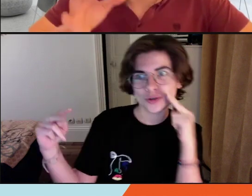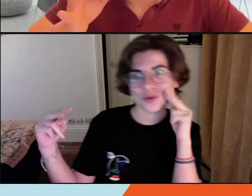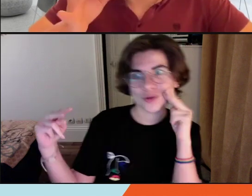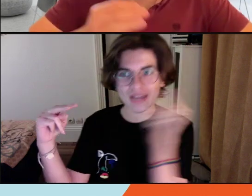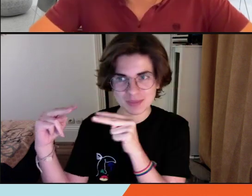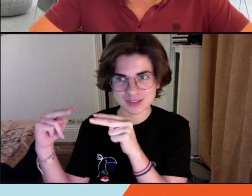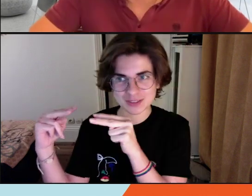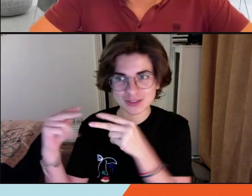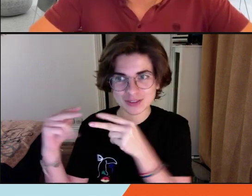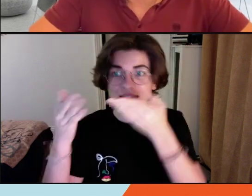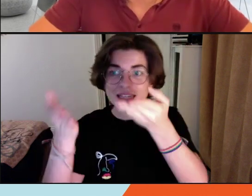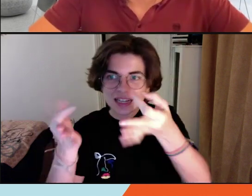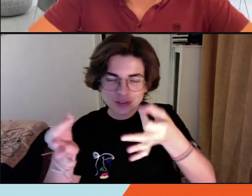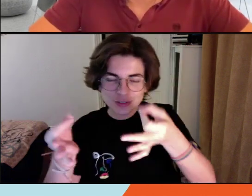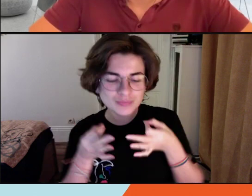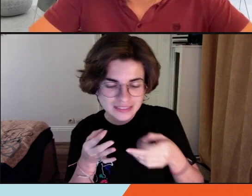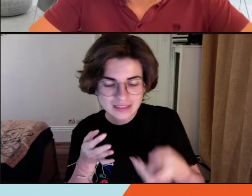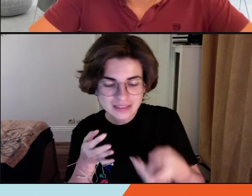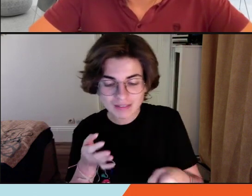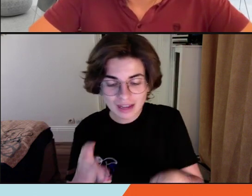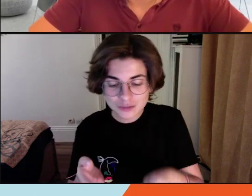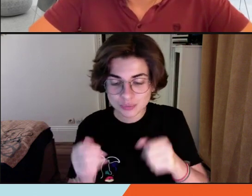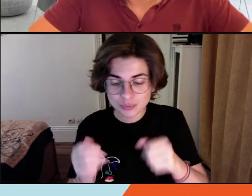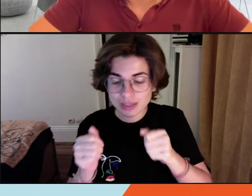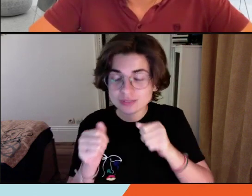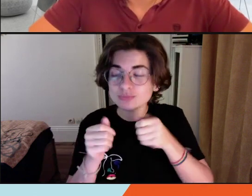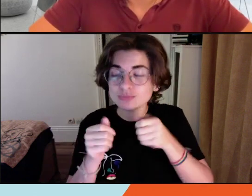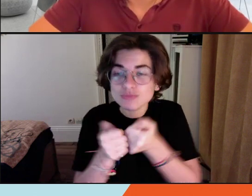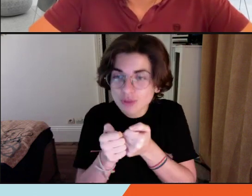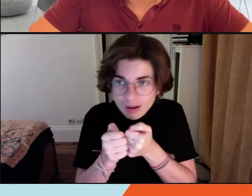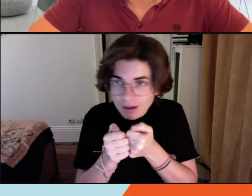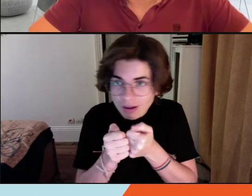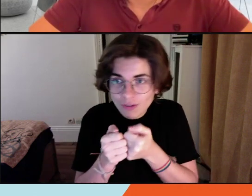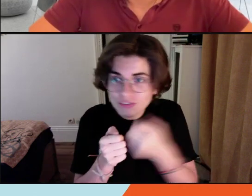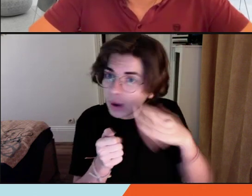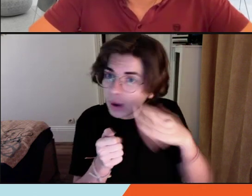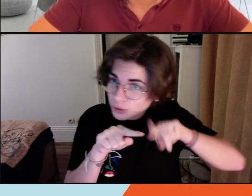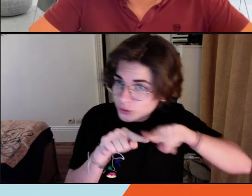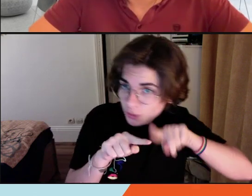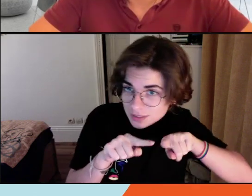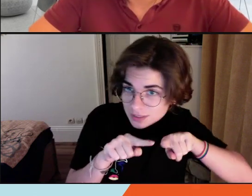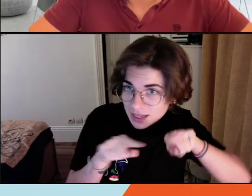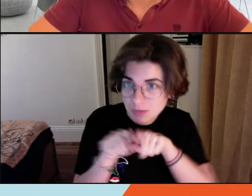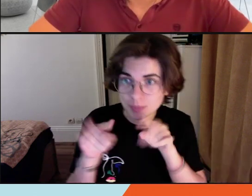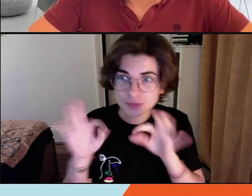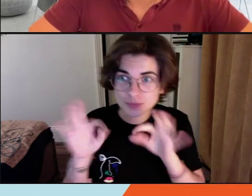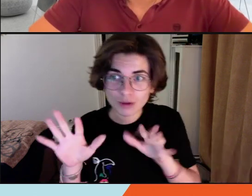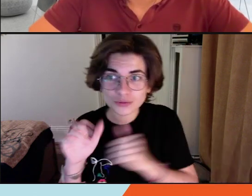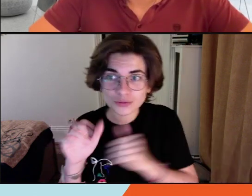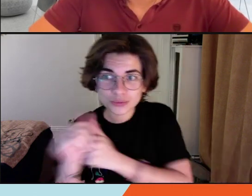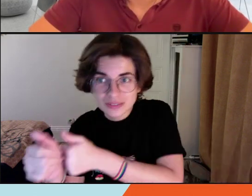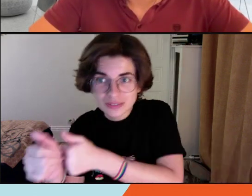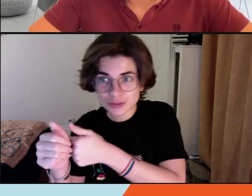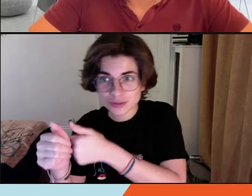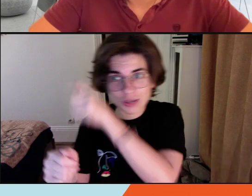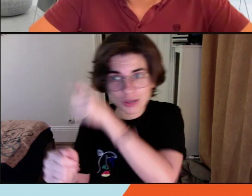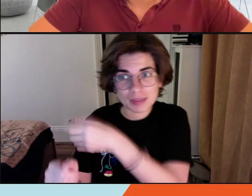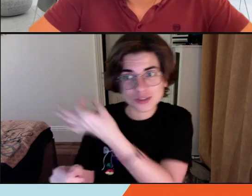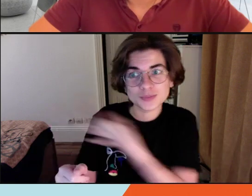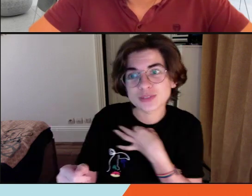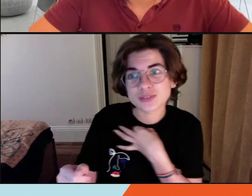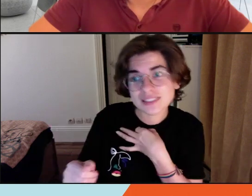personne. Et là, tu me dis, là, je pourrais faire autre chose, mais en même temps, suivre ce que la personne me